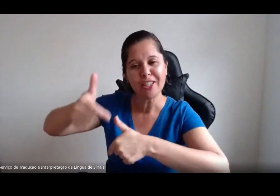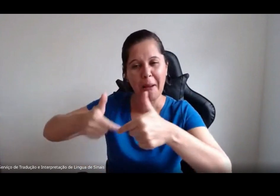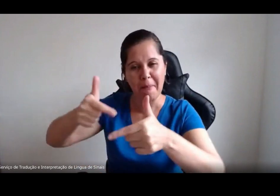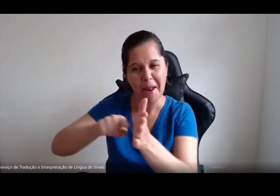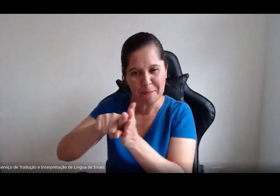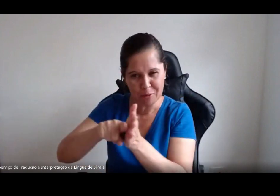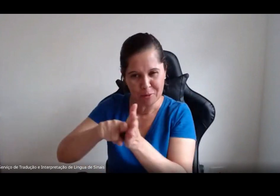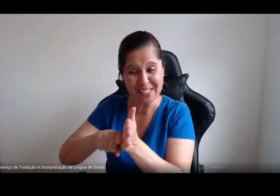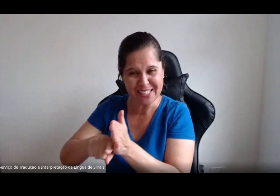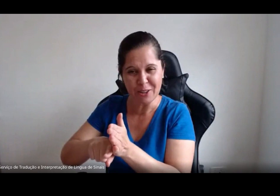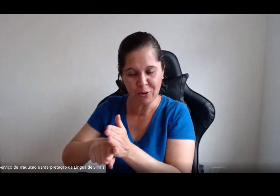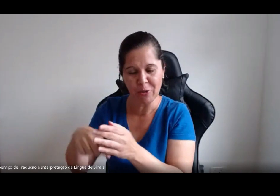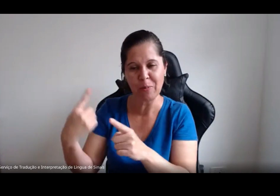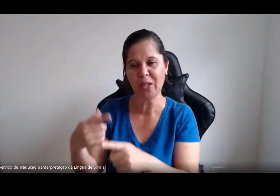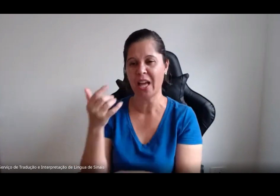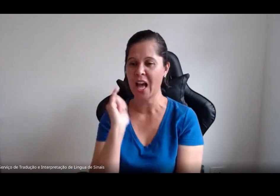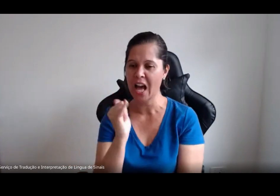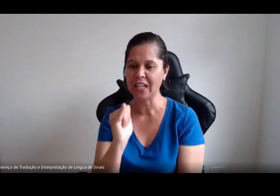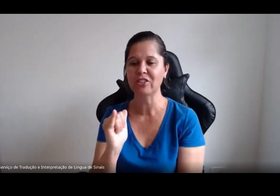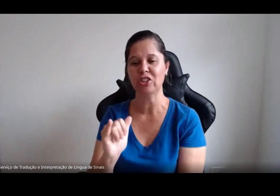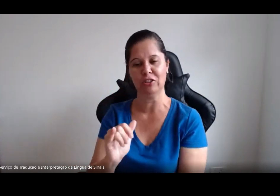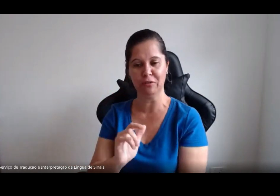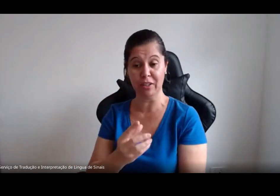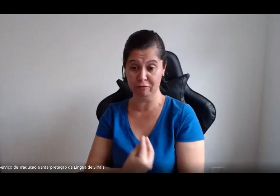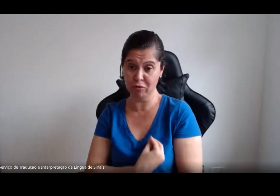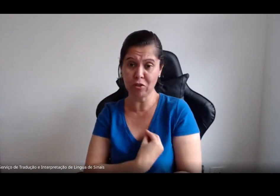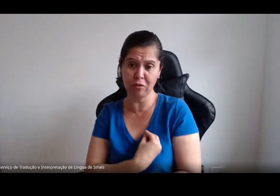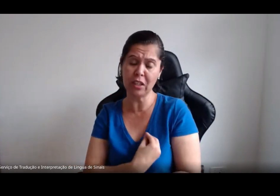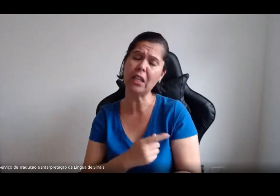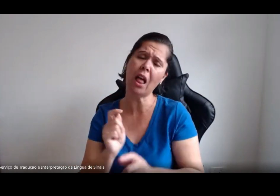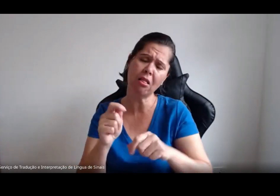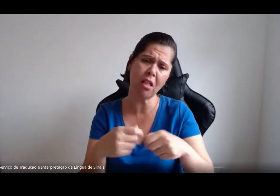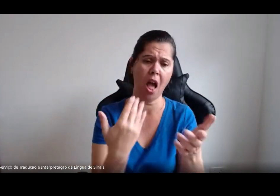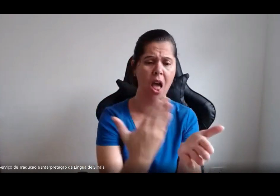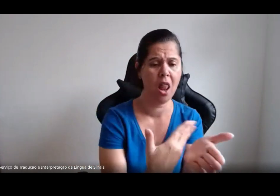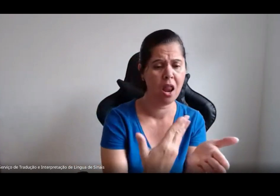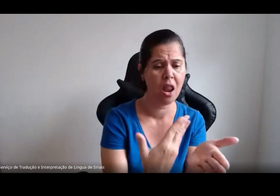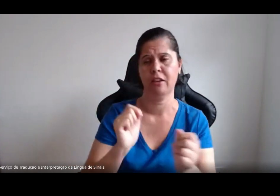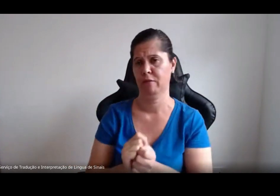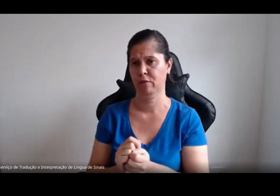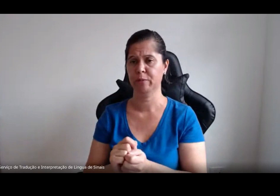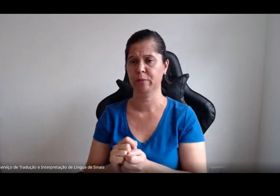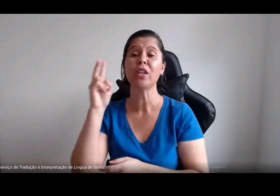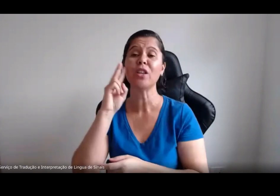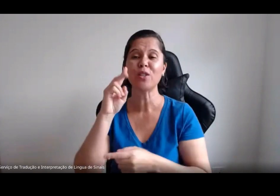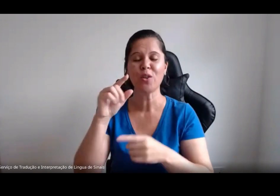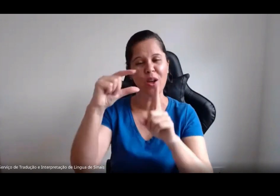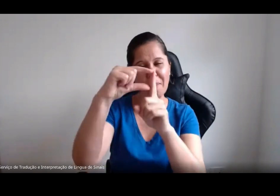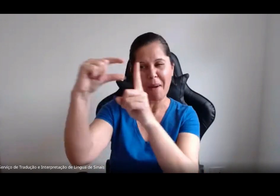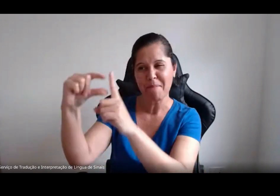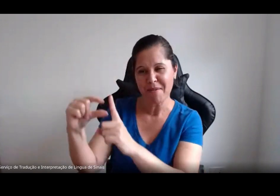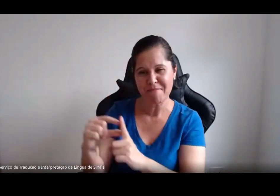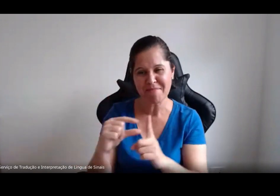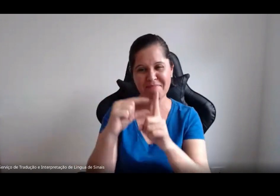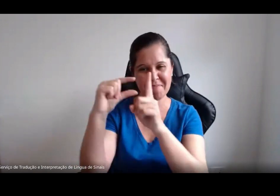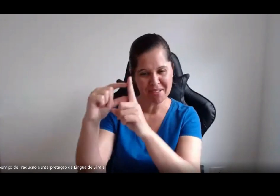pesquisador, pois a narrativa de vida pode aparecer onde menos se espera, um livro, uma história em quadrinhos,